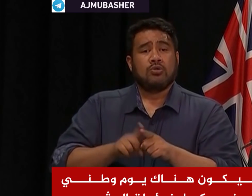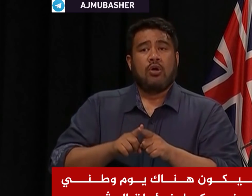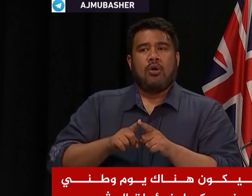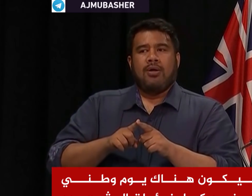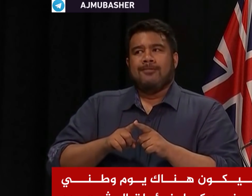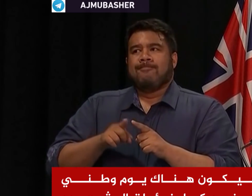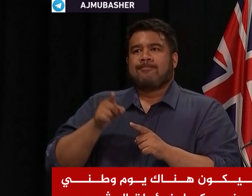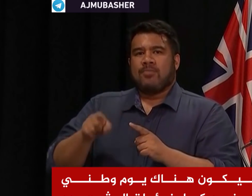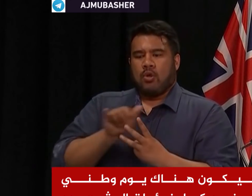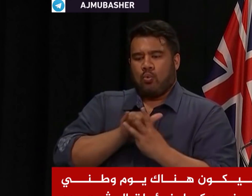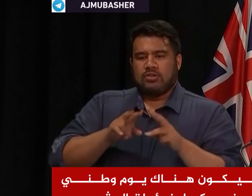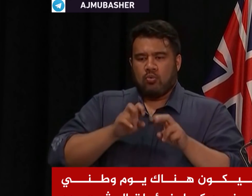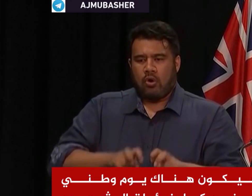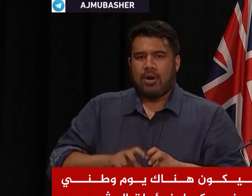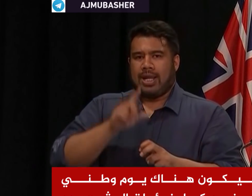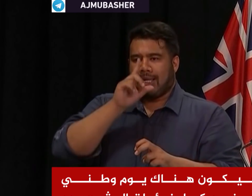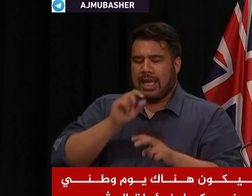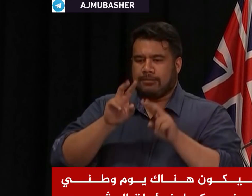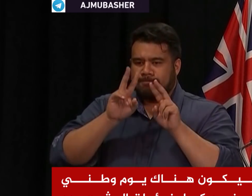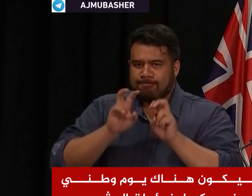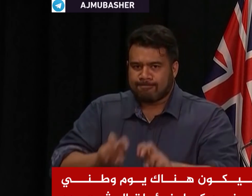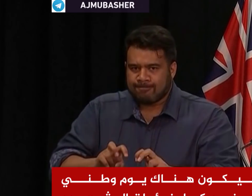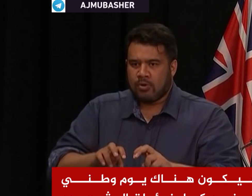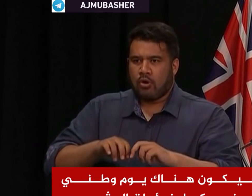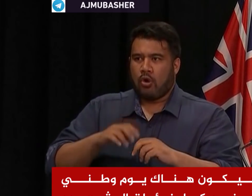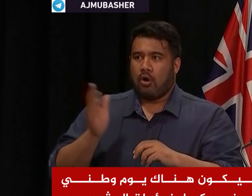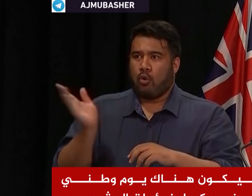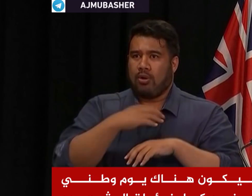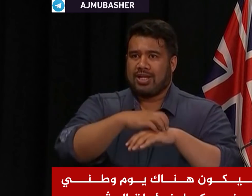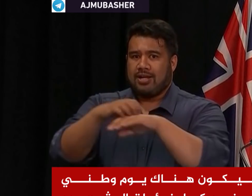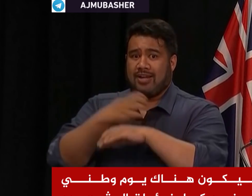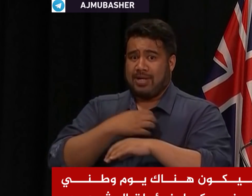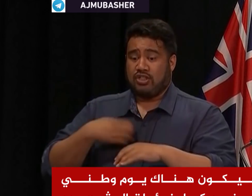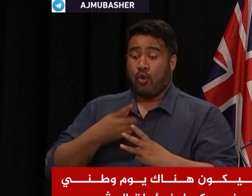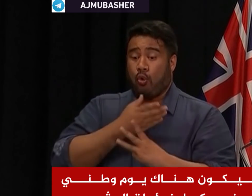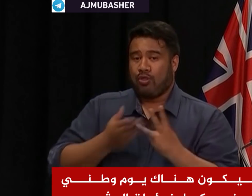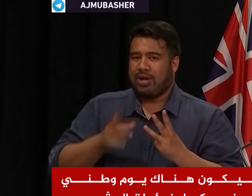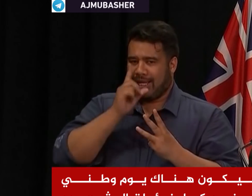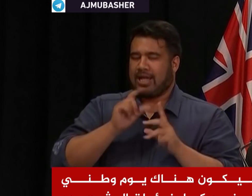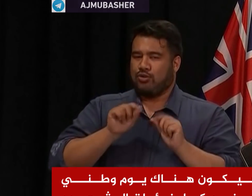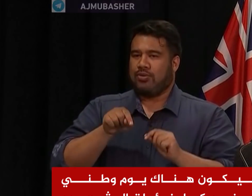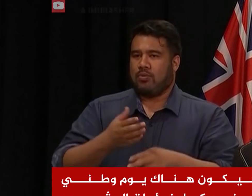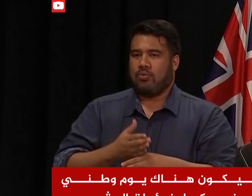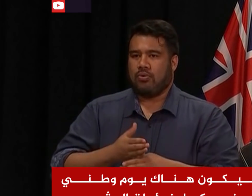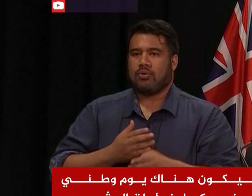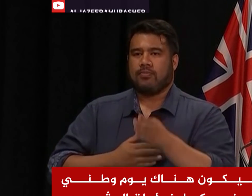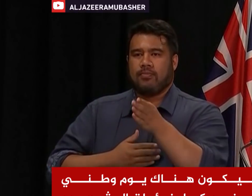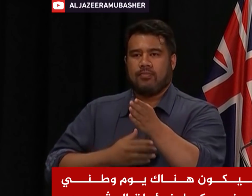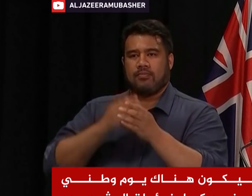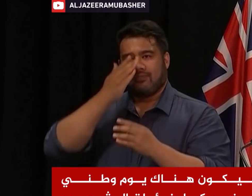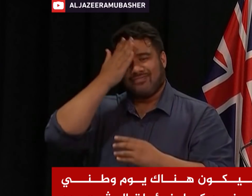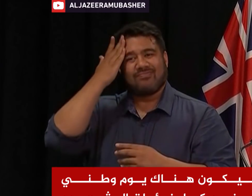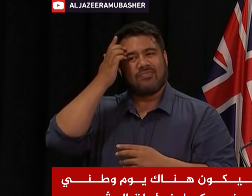يجب أن نأخذها بالحسبان. طبعا هناك الخيارات الثلاثة واردة